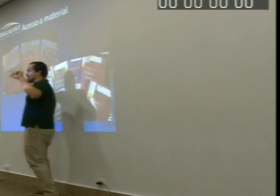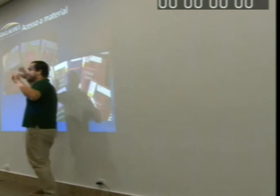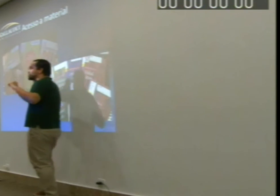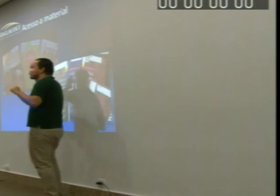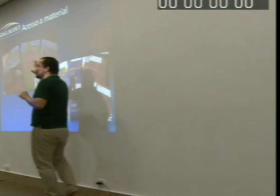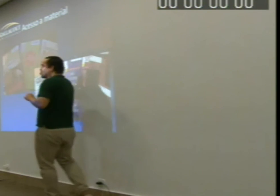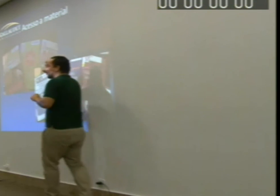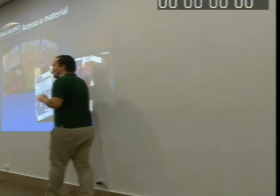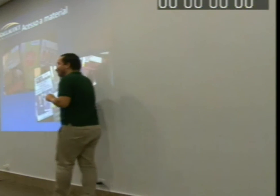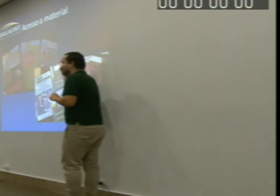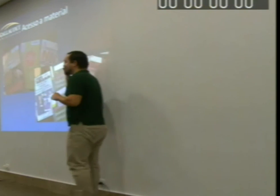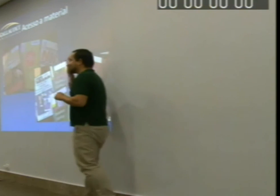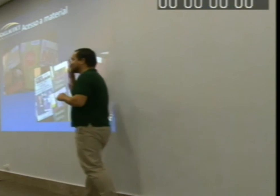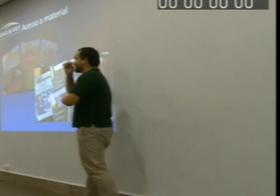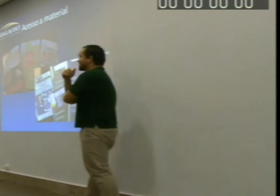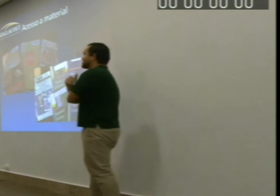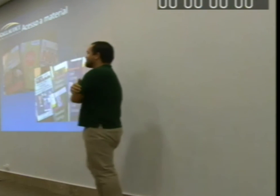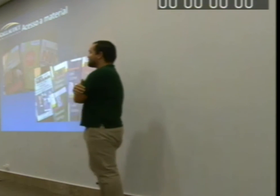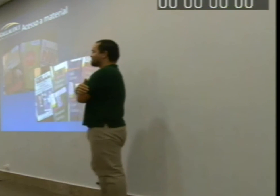né